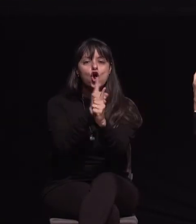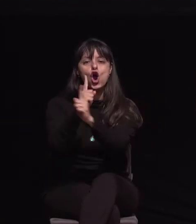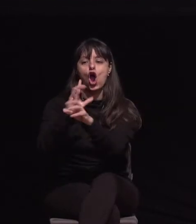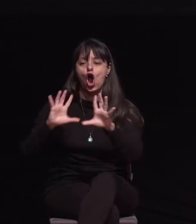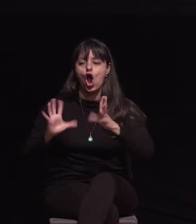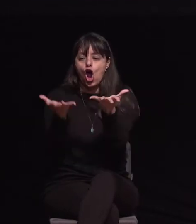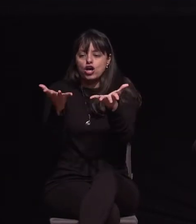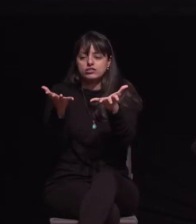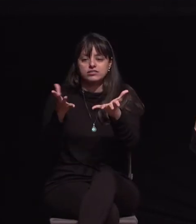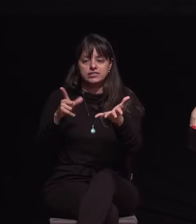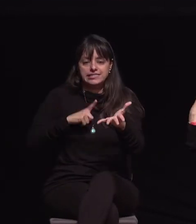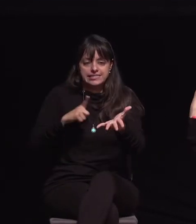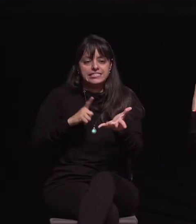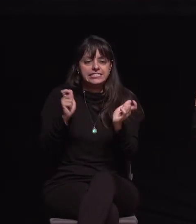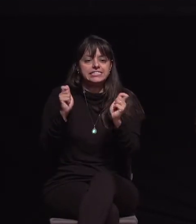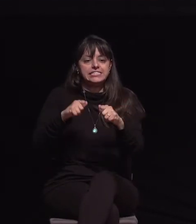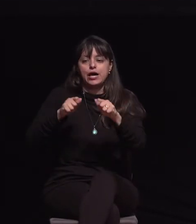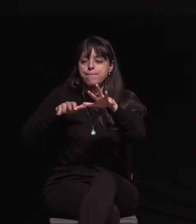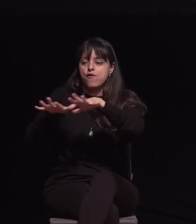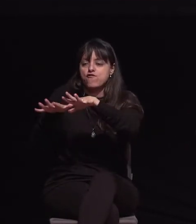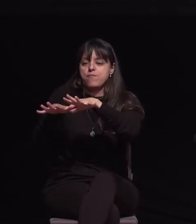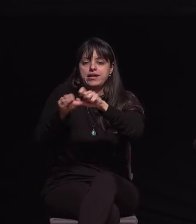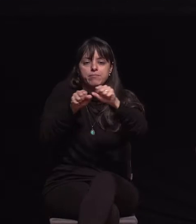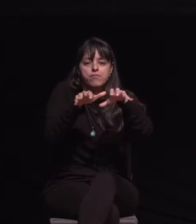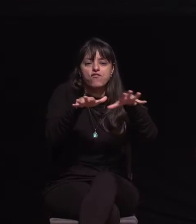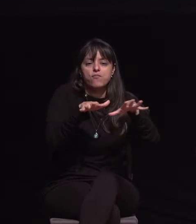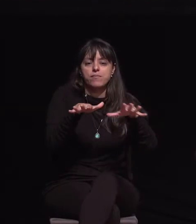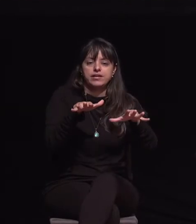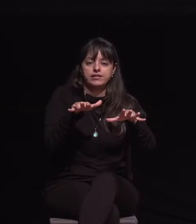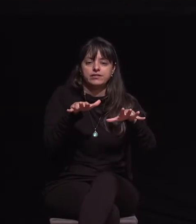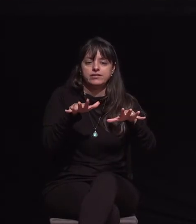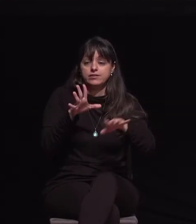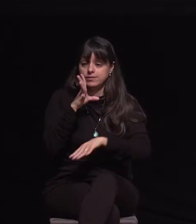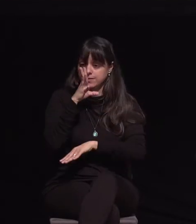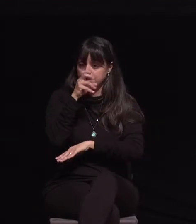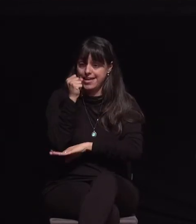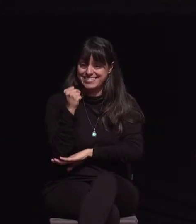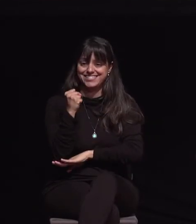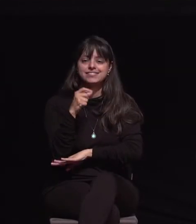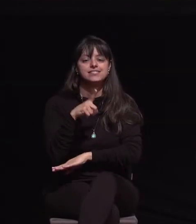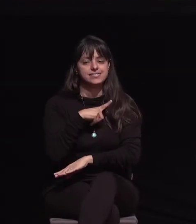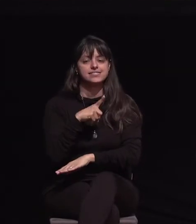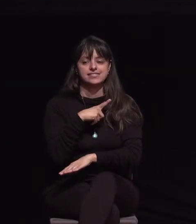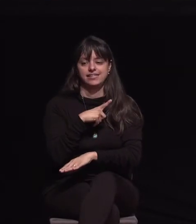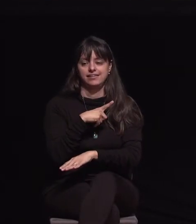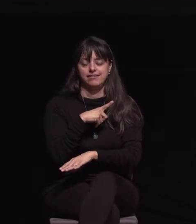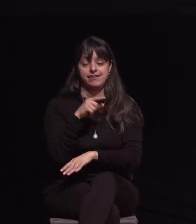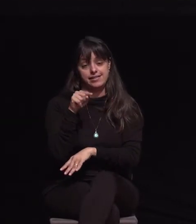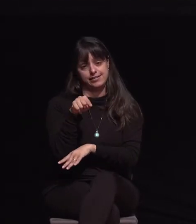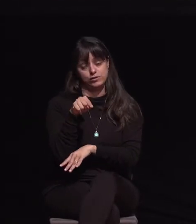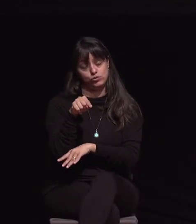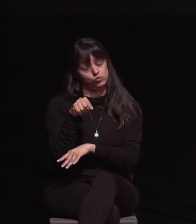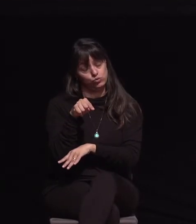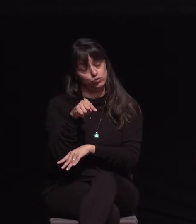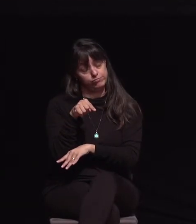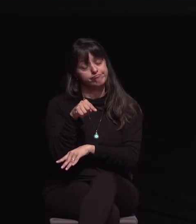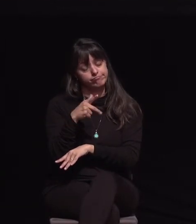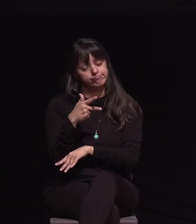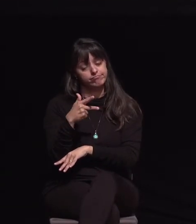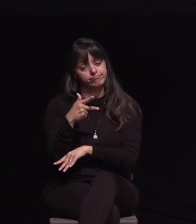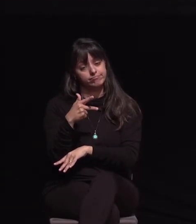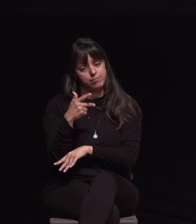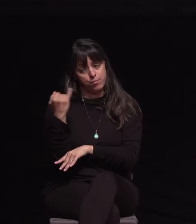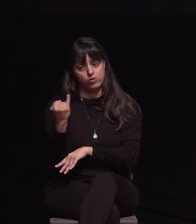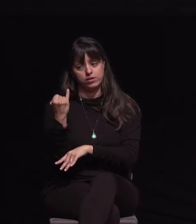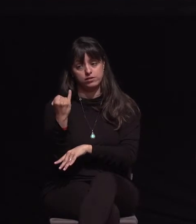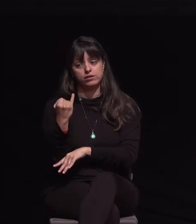encontros, de ter esses movimentos, de estar resistindo. Isso é um aspecto. O outro aspecto são